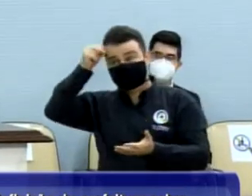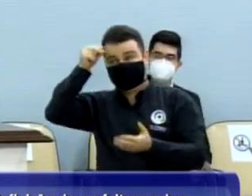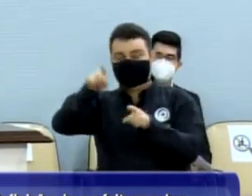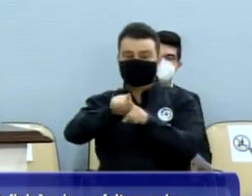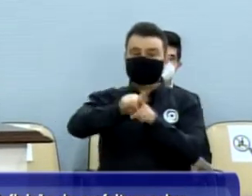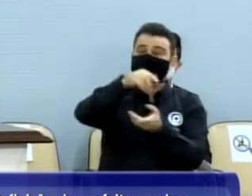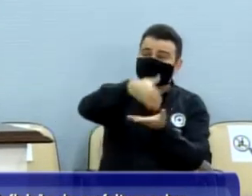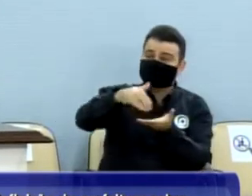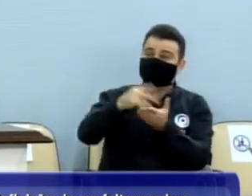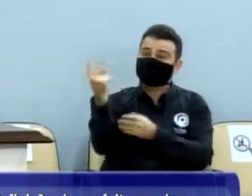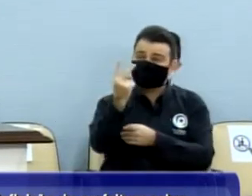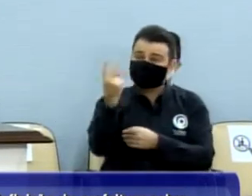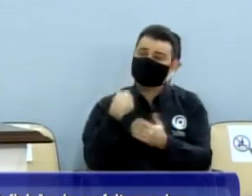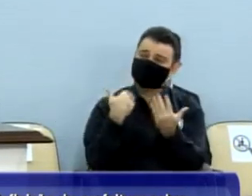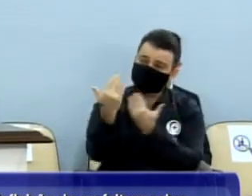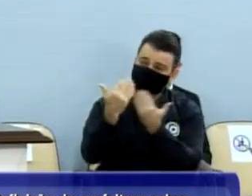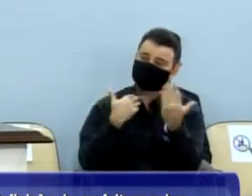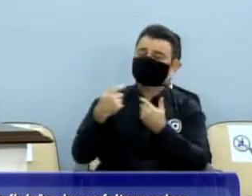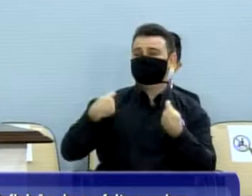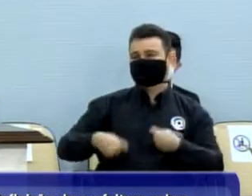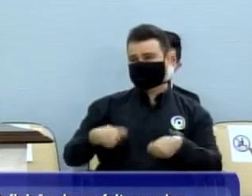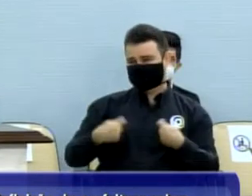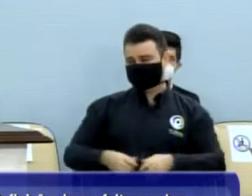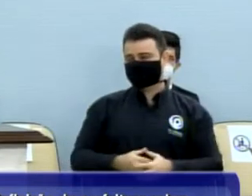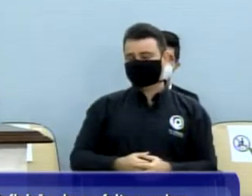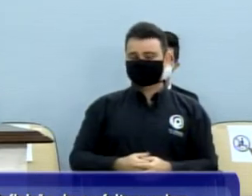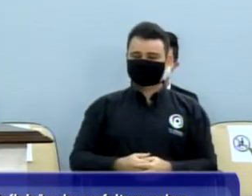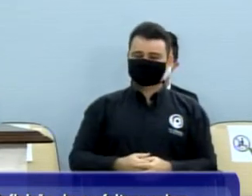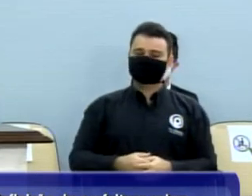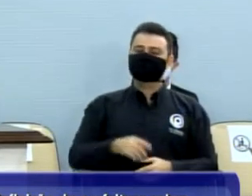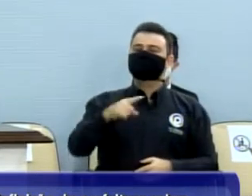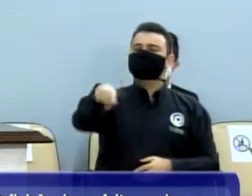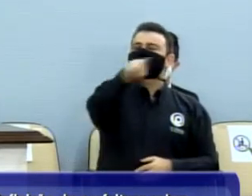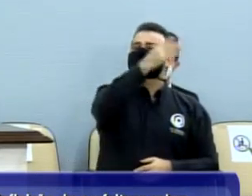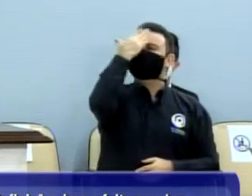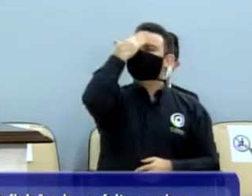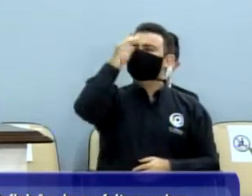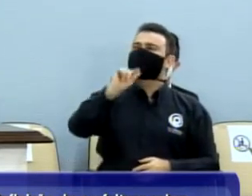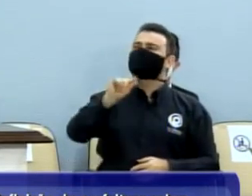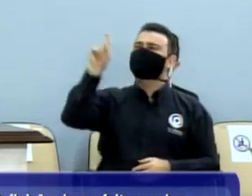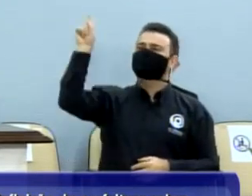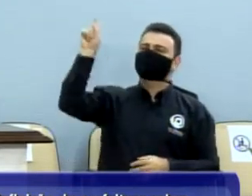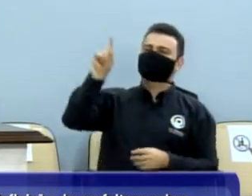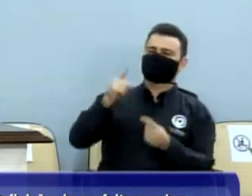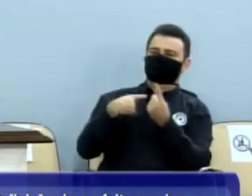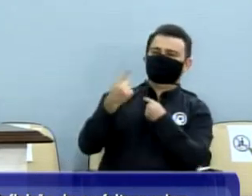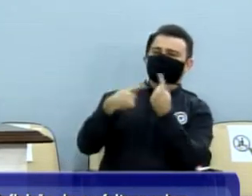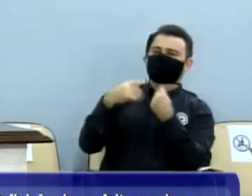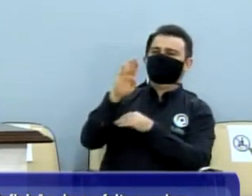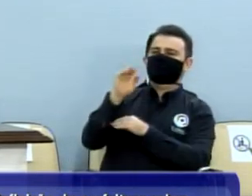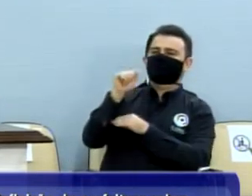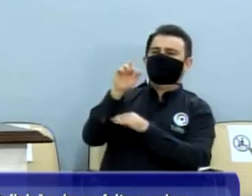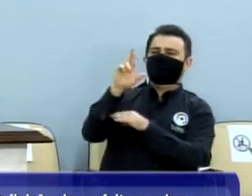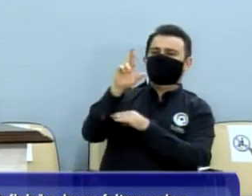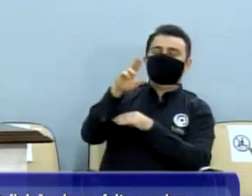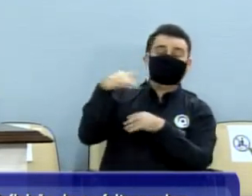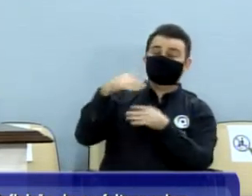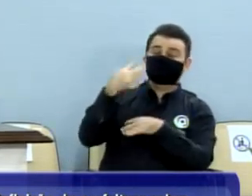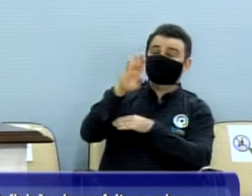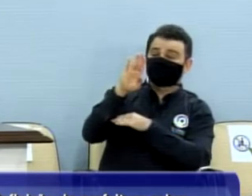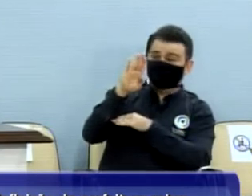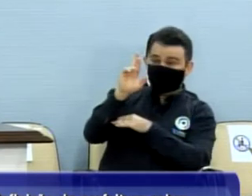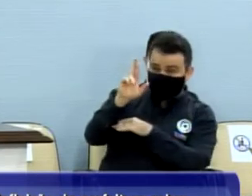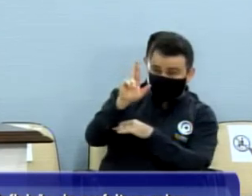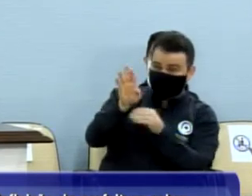terminar. Todos sabem que a BR que vai aqui para Talhados, que, né, tem muitos que vão para lá, como